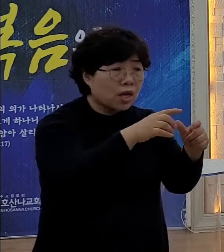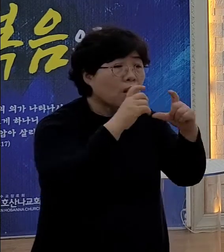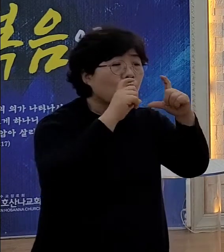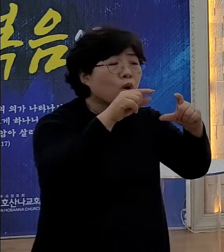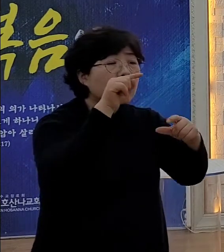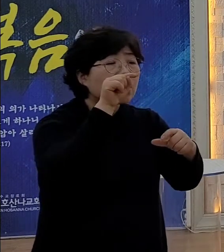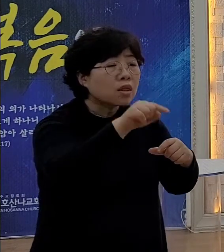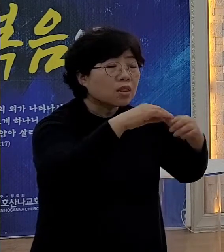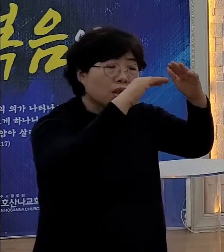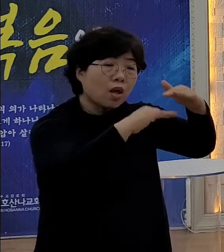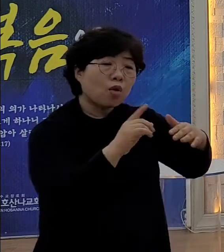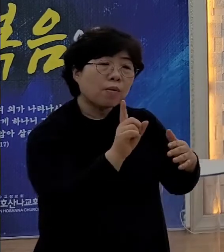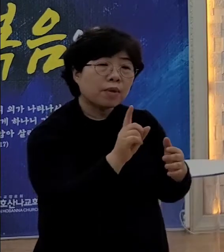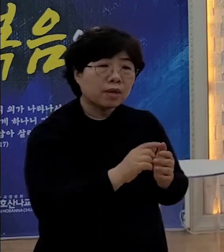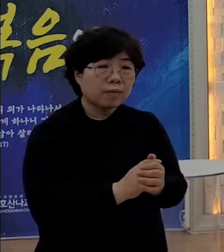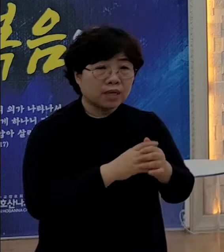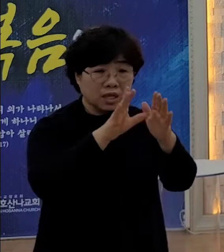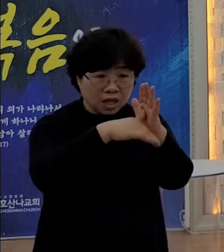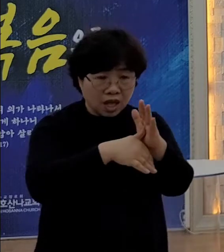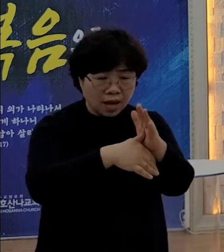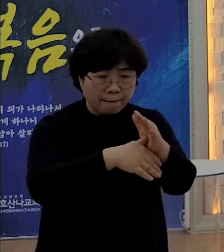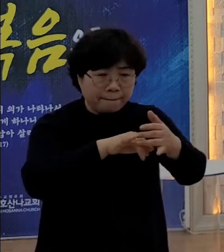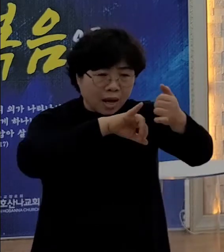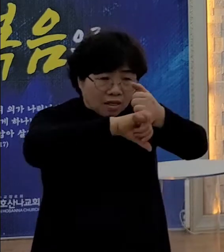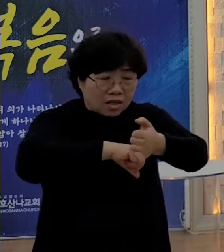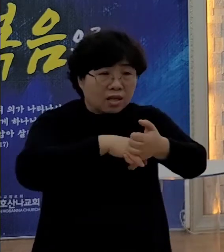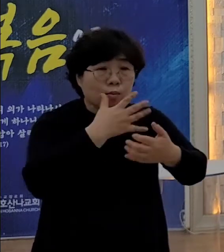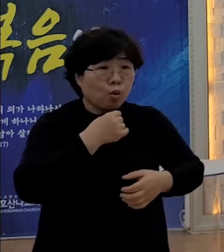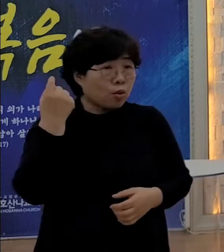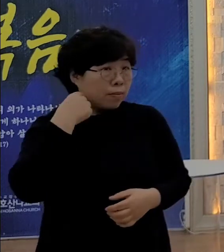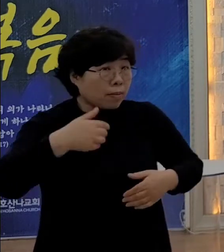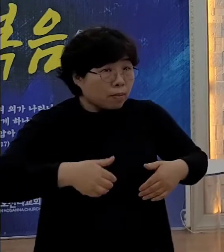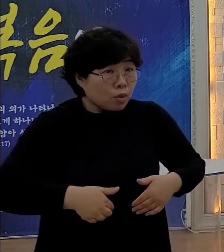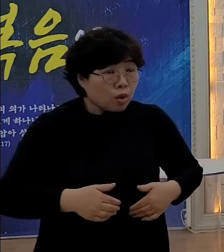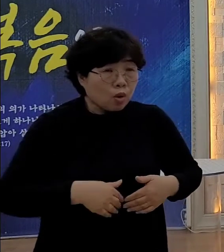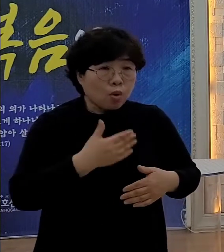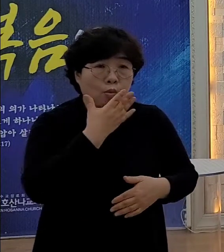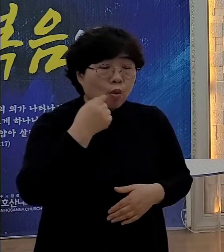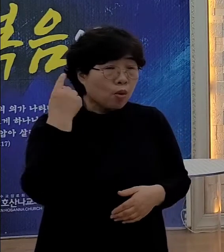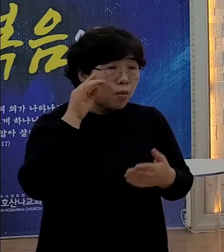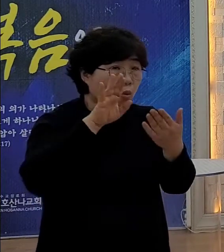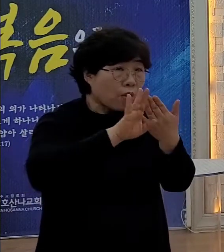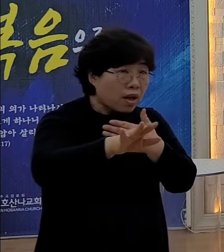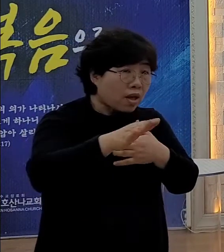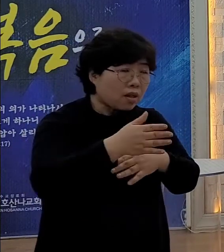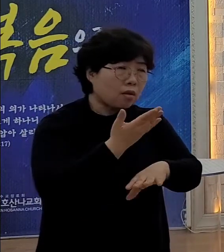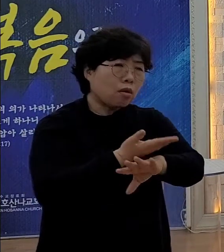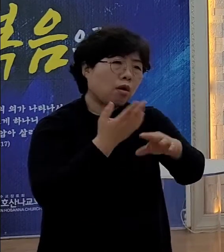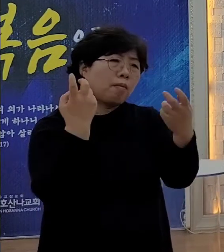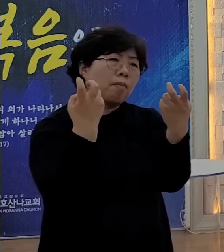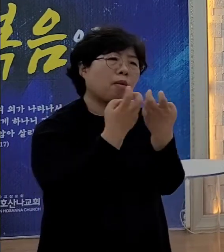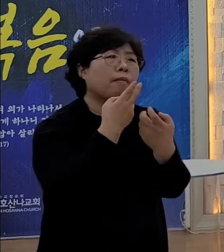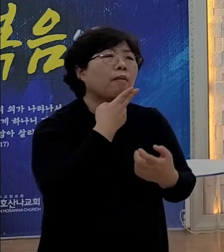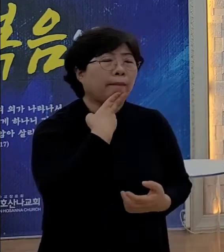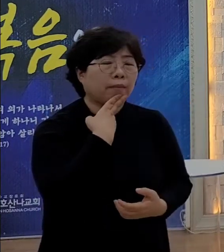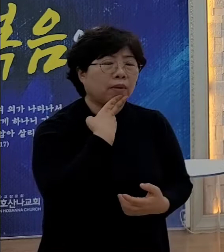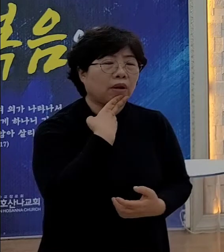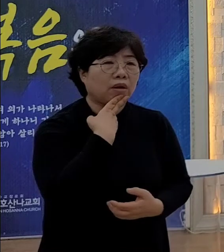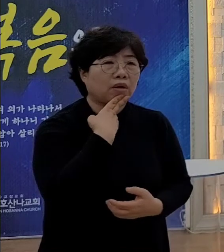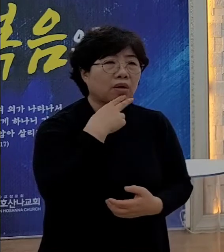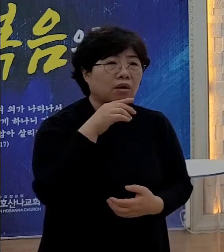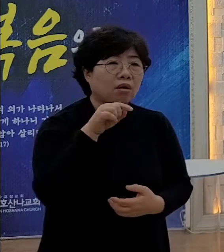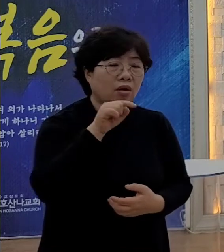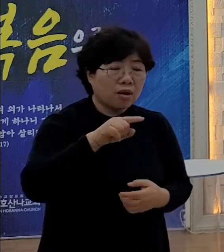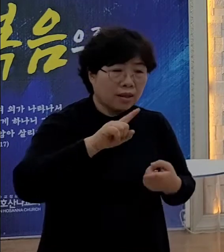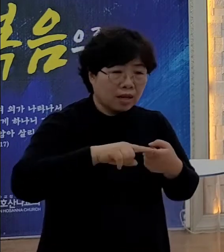우리 이 시대에 우리는 반드시 복음이 필요하고 이 복음 외에는 다른 대안이 없다. 이것을